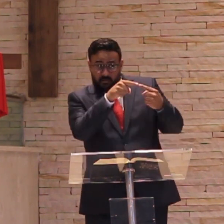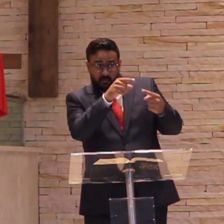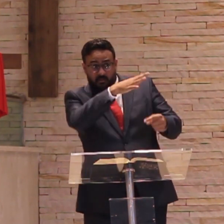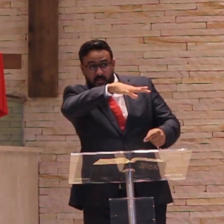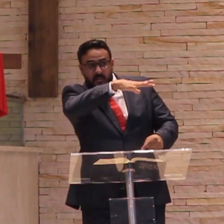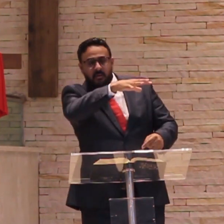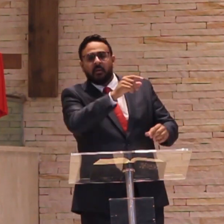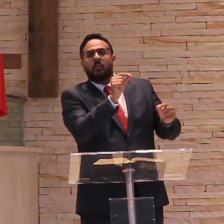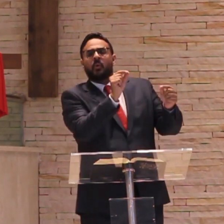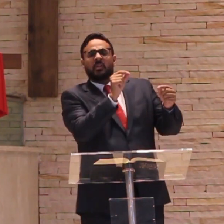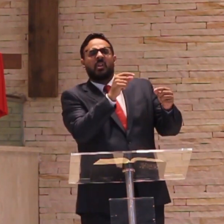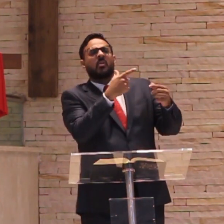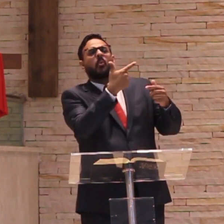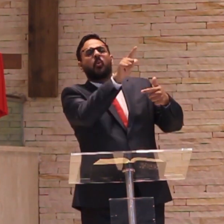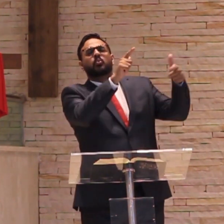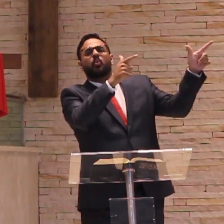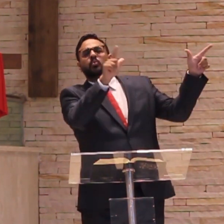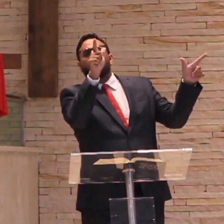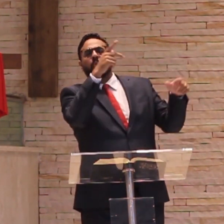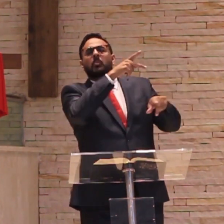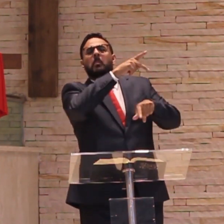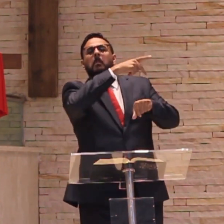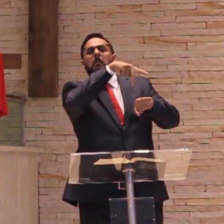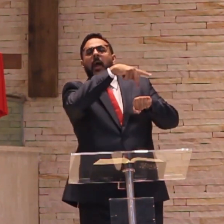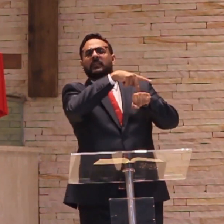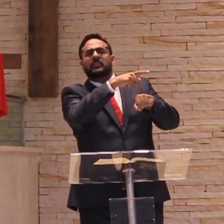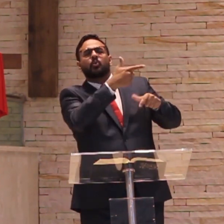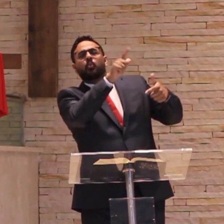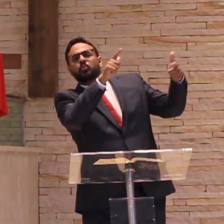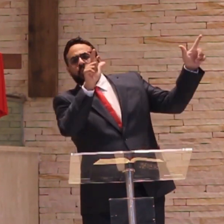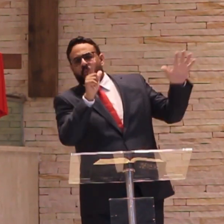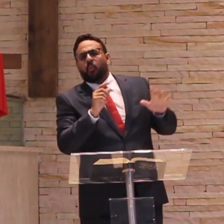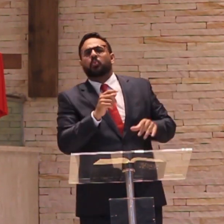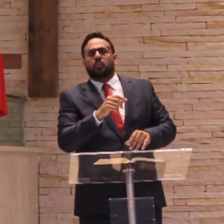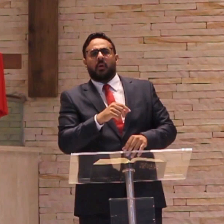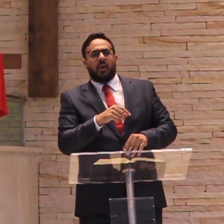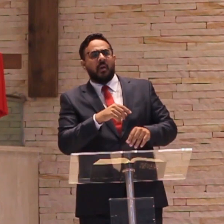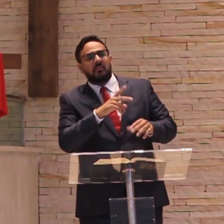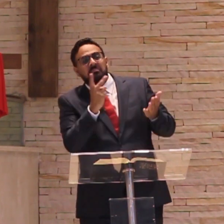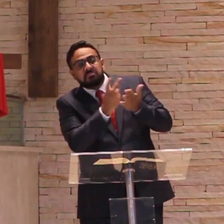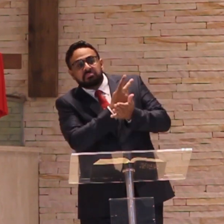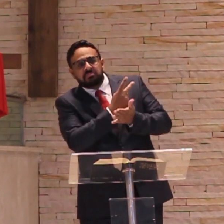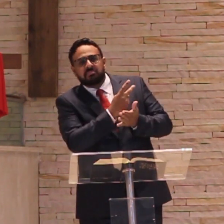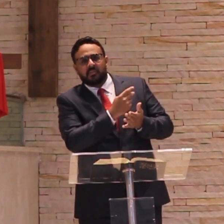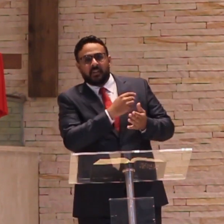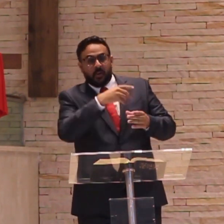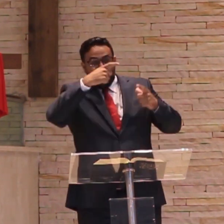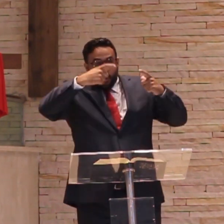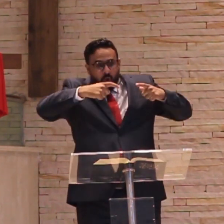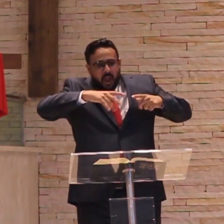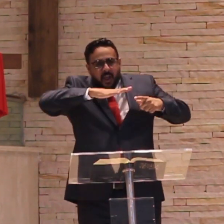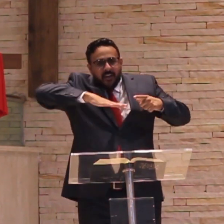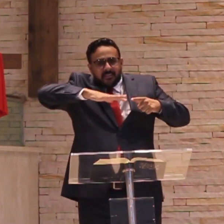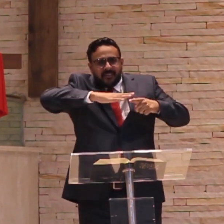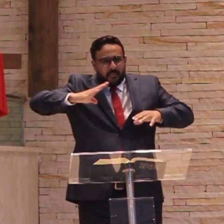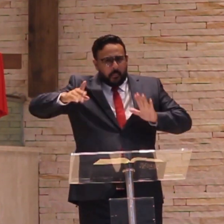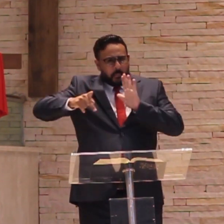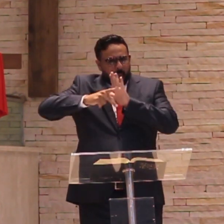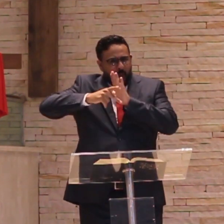O que aconteceu com Jesus foi um caso de crueldade que normalmente era aplicado a estrangeiros, pessoas